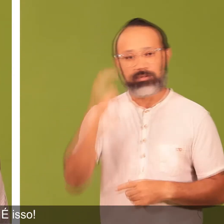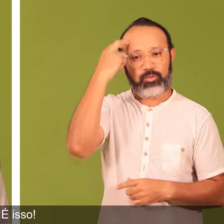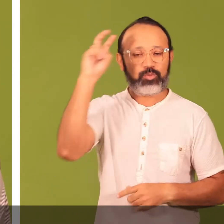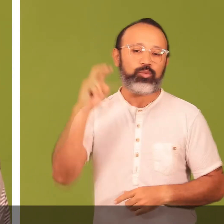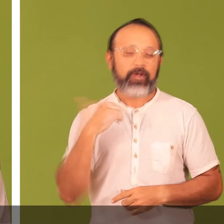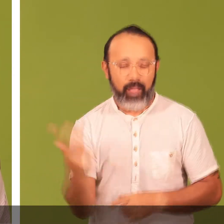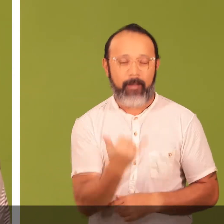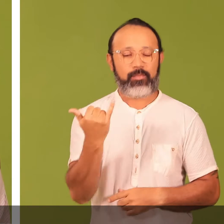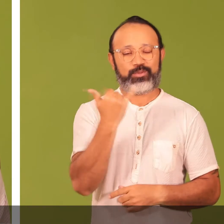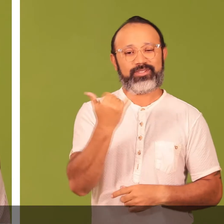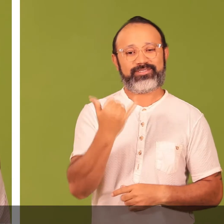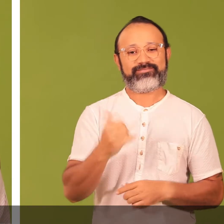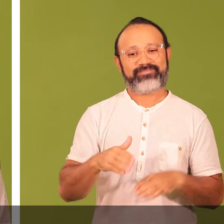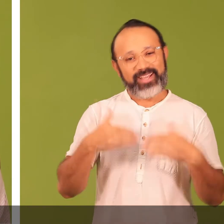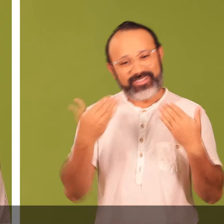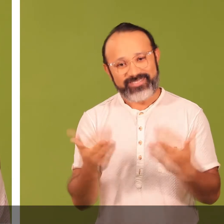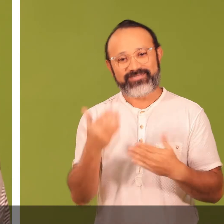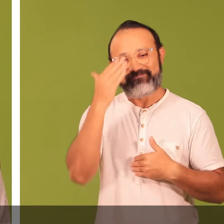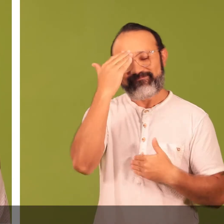isso